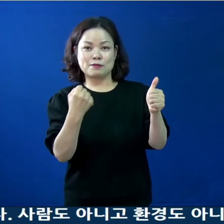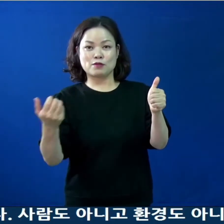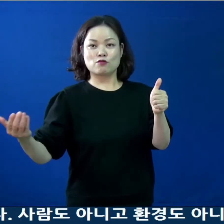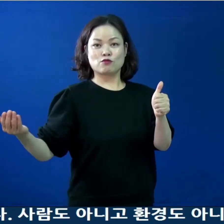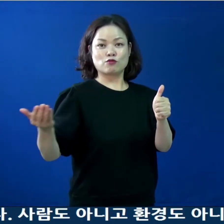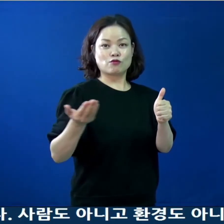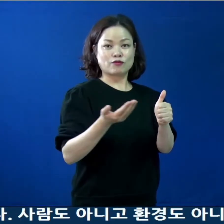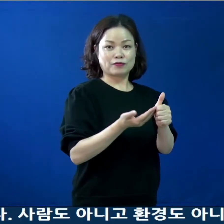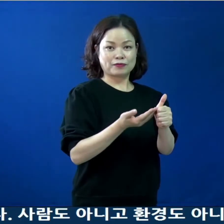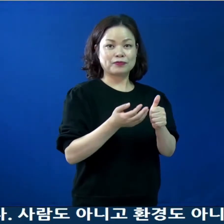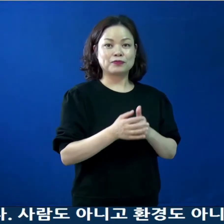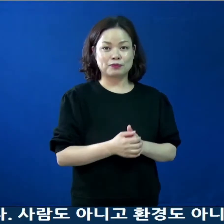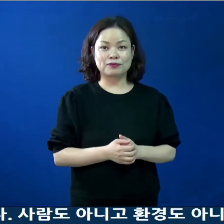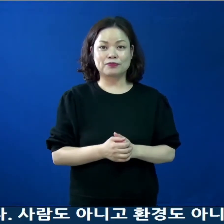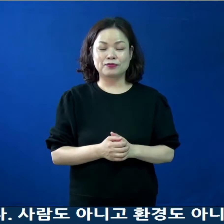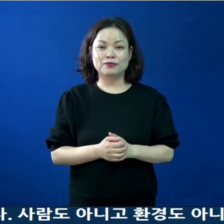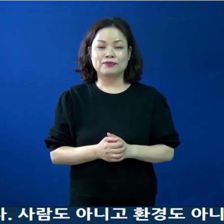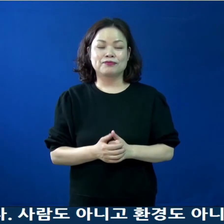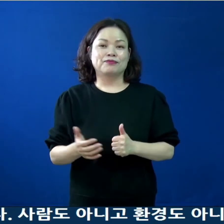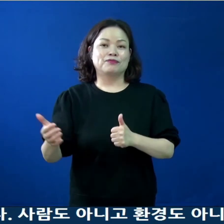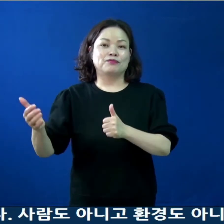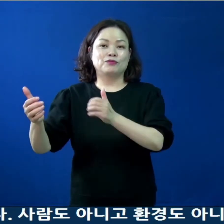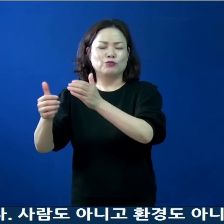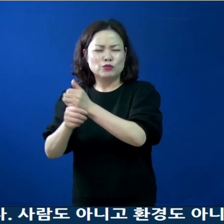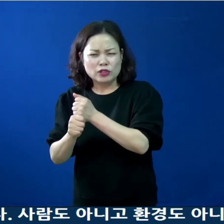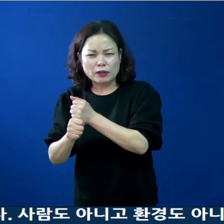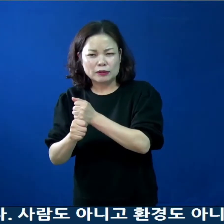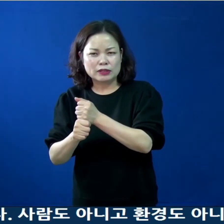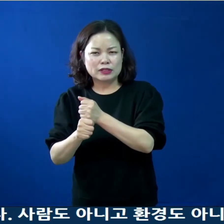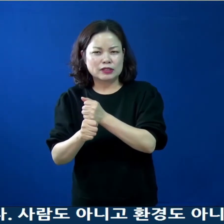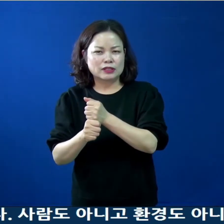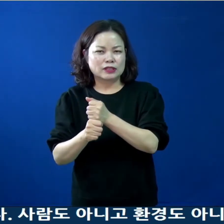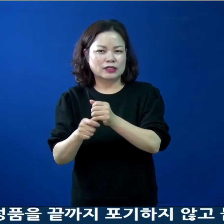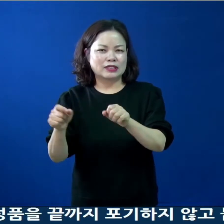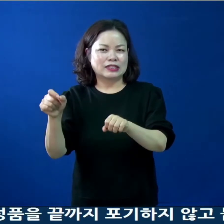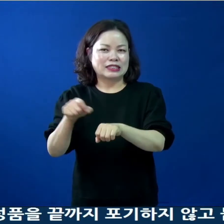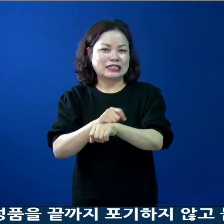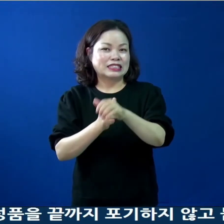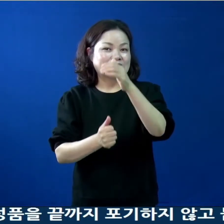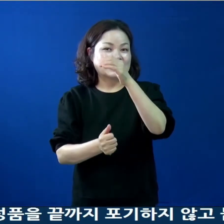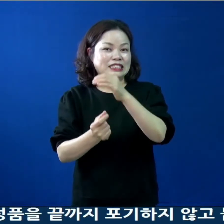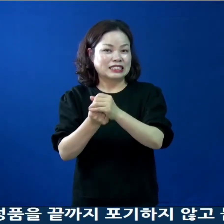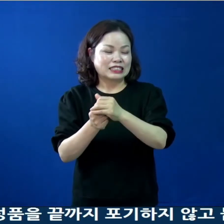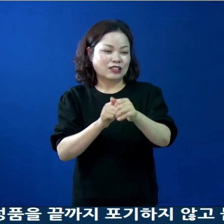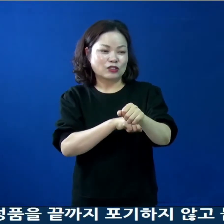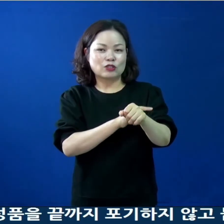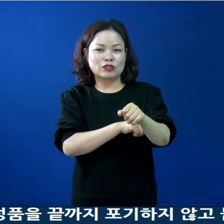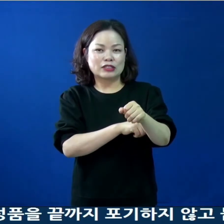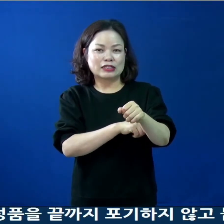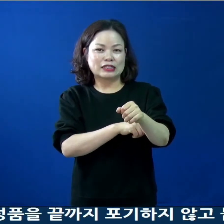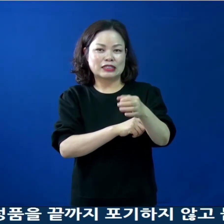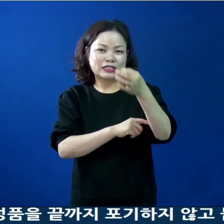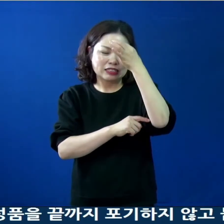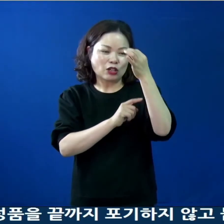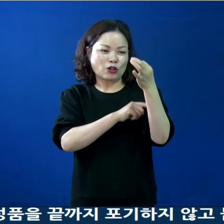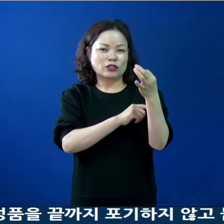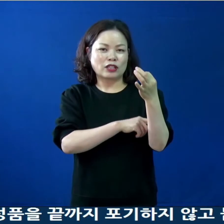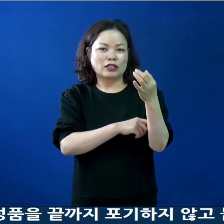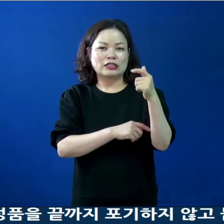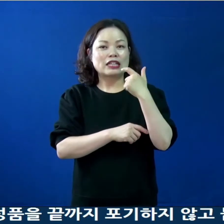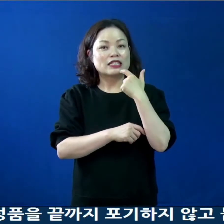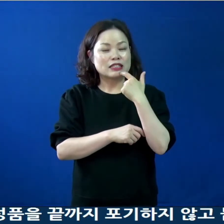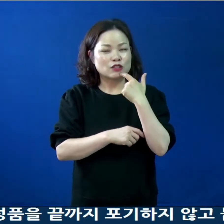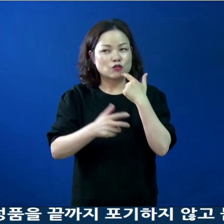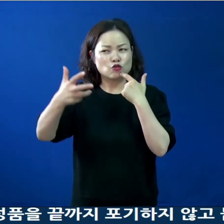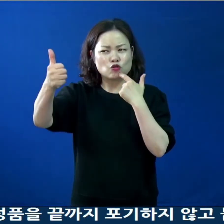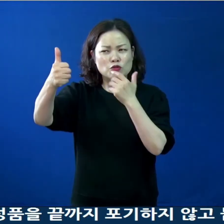주어진다는 것입니다. 붙잡는 것에 주특기였던 이 야곱이 이제 다른 거 붙들지 않고 주님